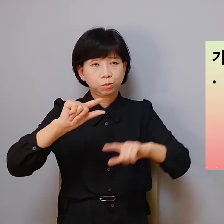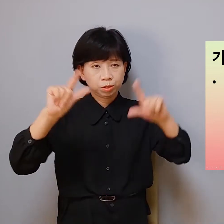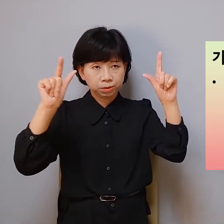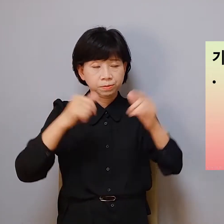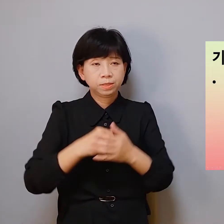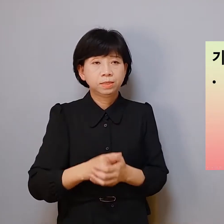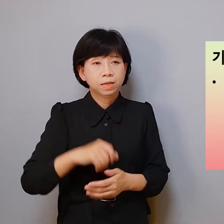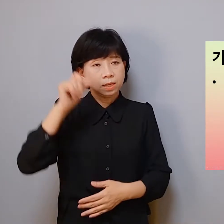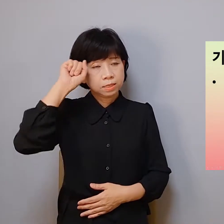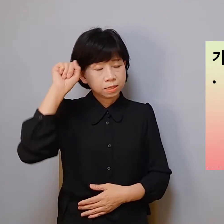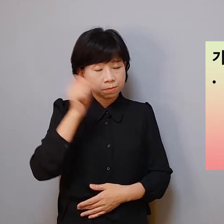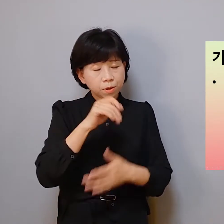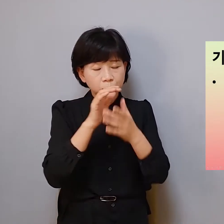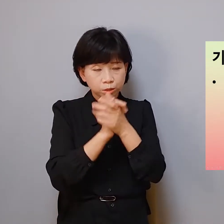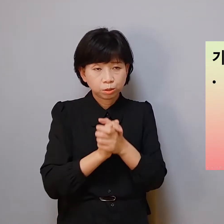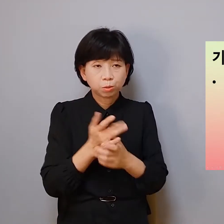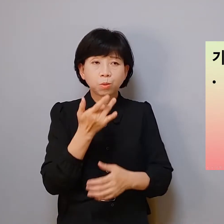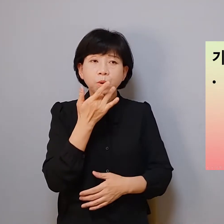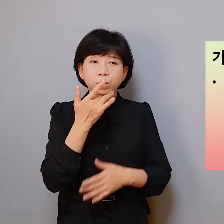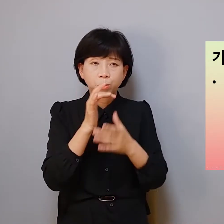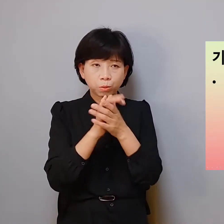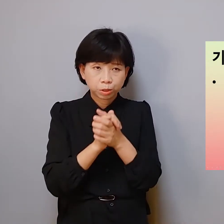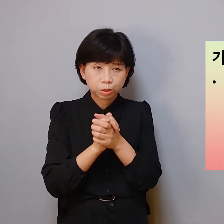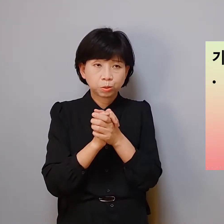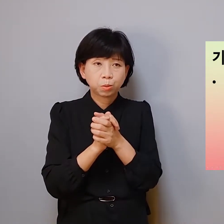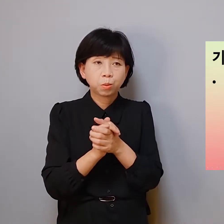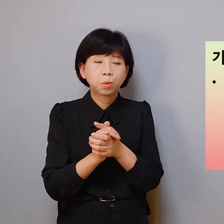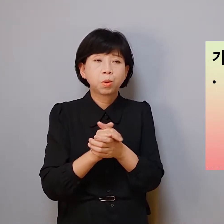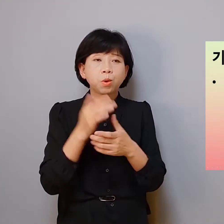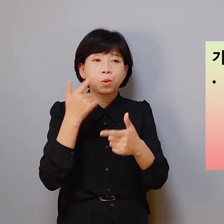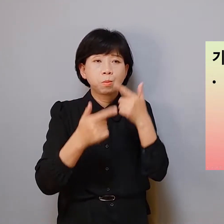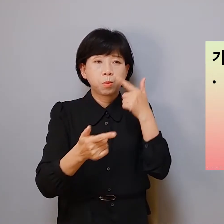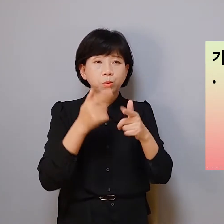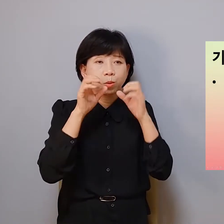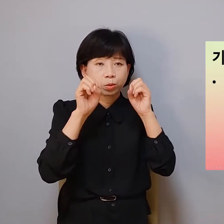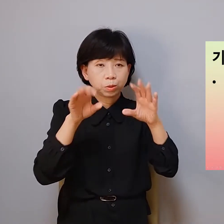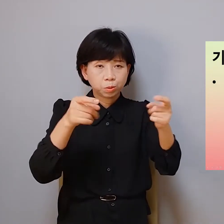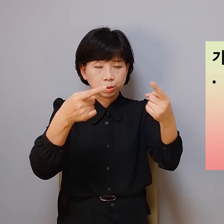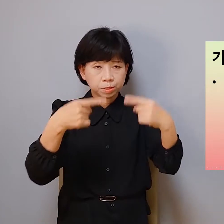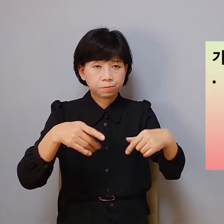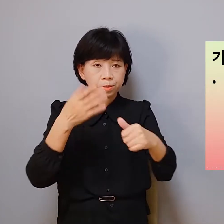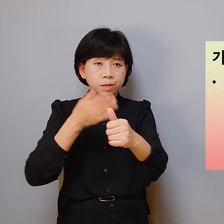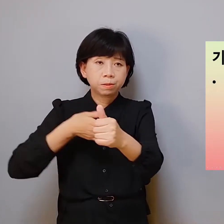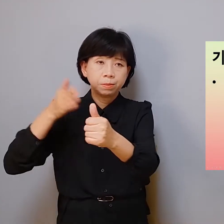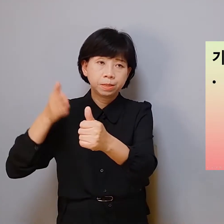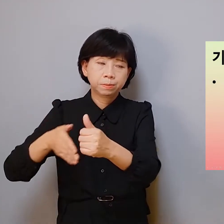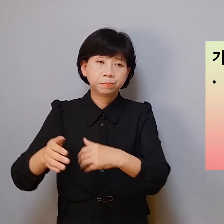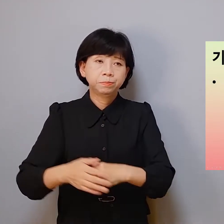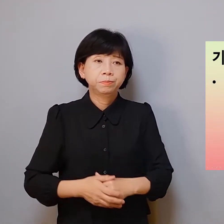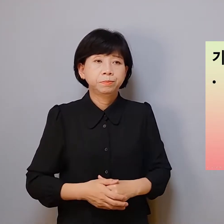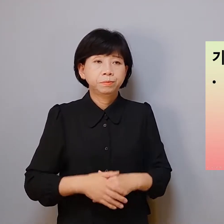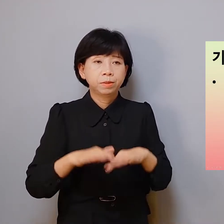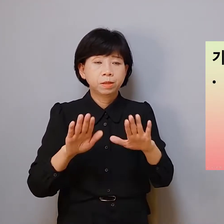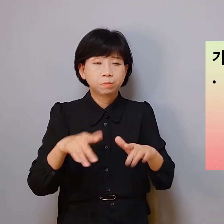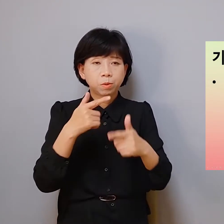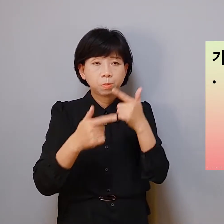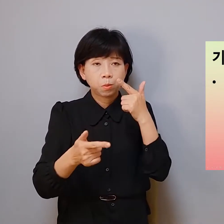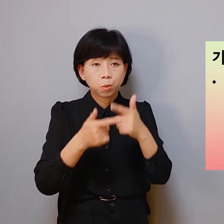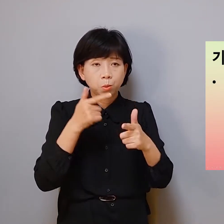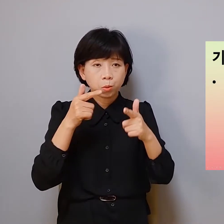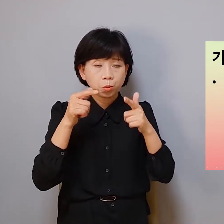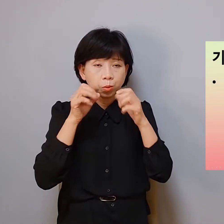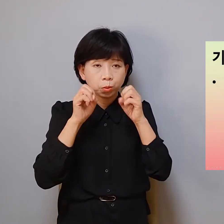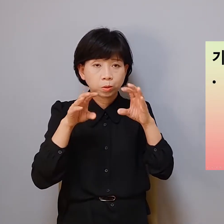매일 새벽 기도회와 화요 기도, 목요 전도에 참여 바랍니다. 이번 주 목요